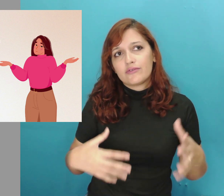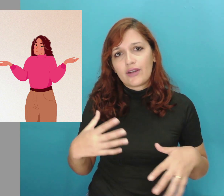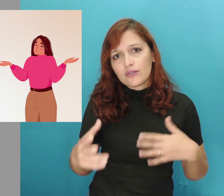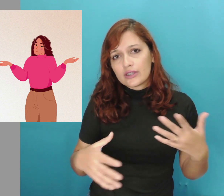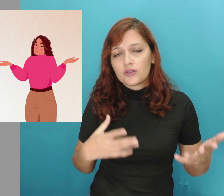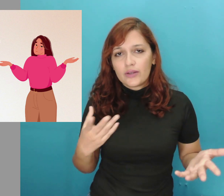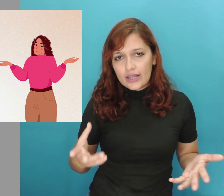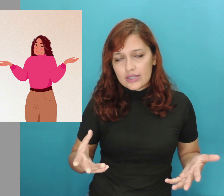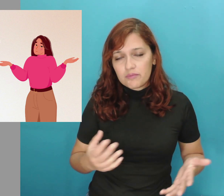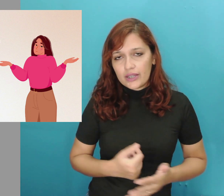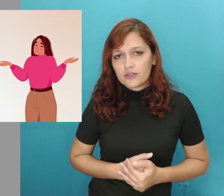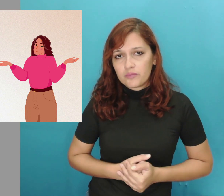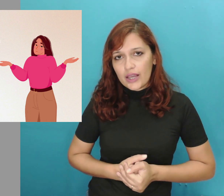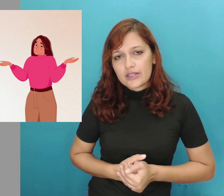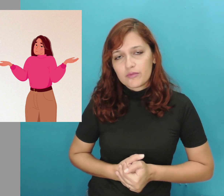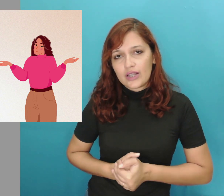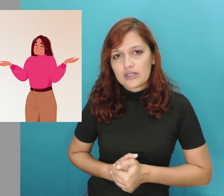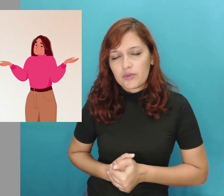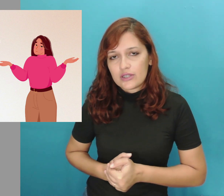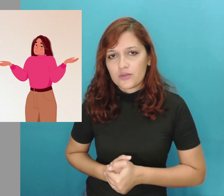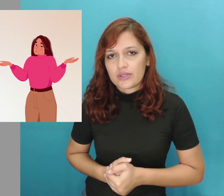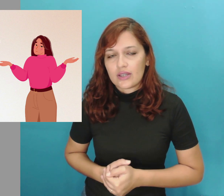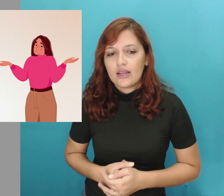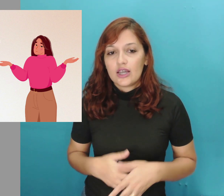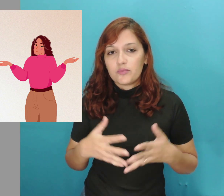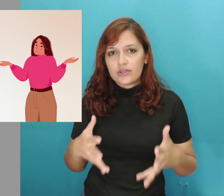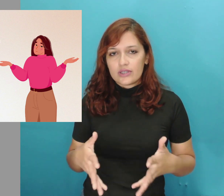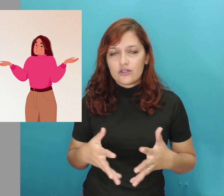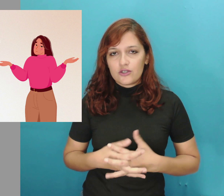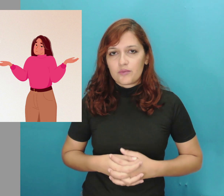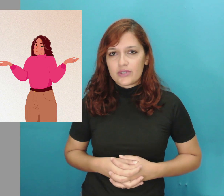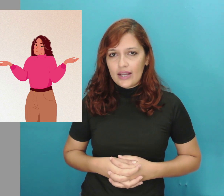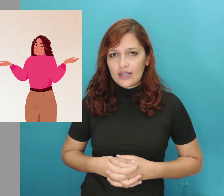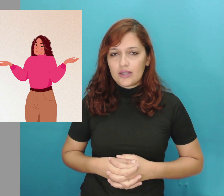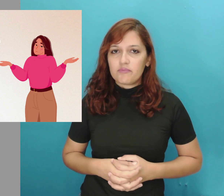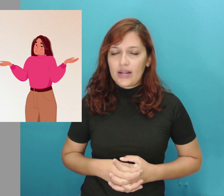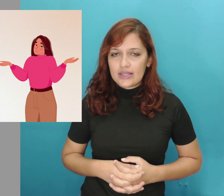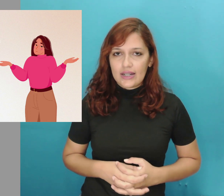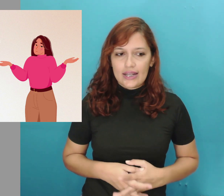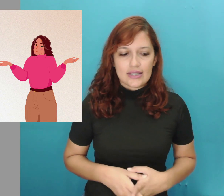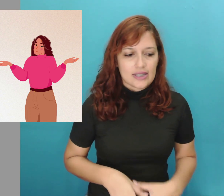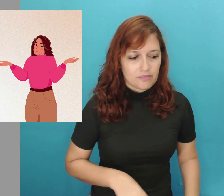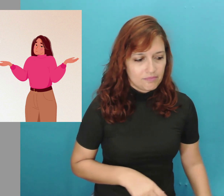falta de conhecimento mesmo das pessoas. E por isso estamos aqui para esclarecer.